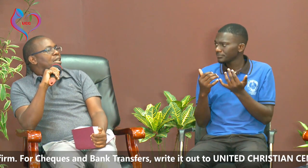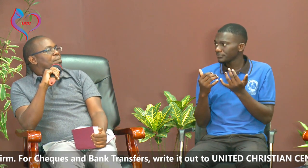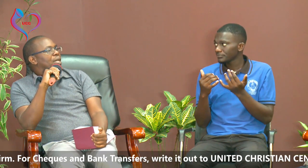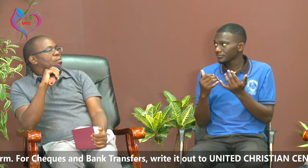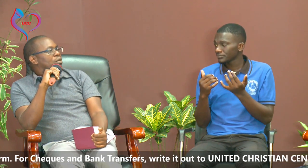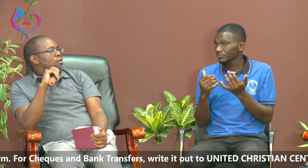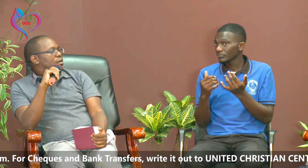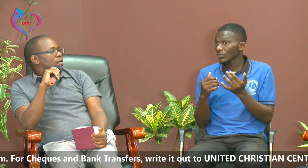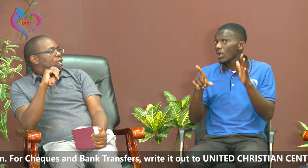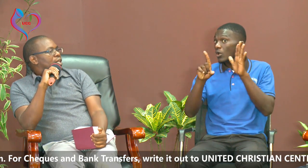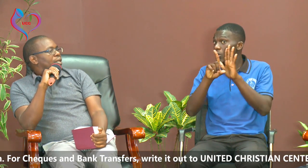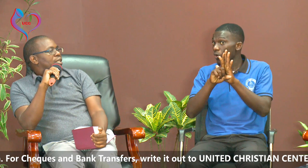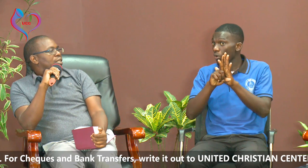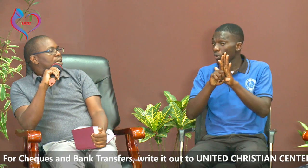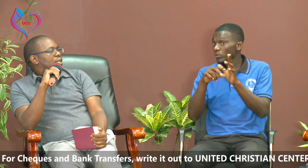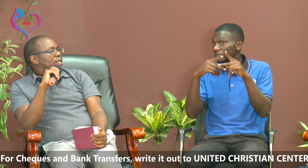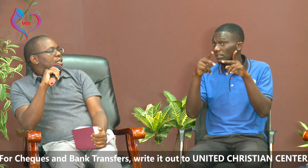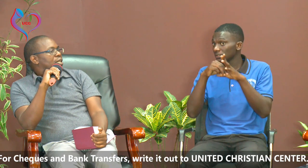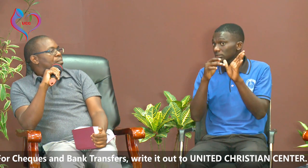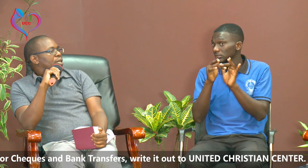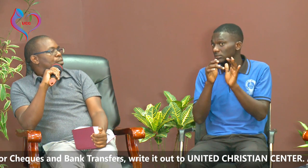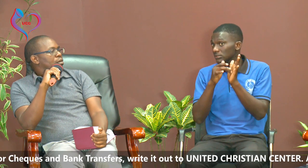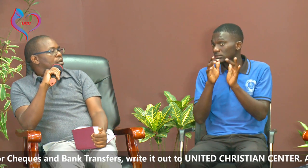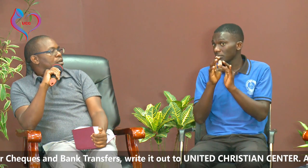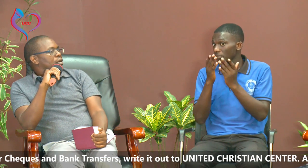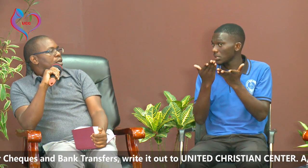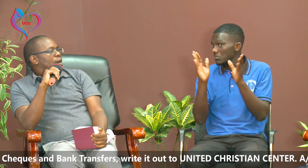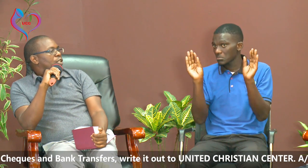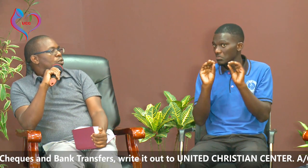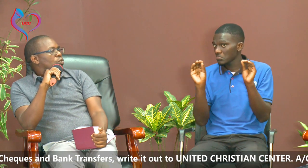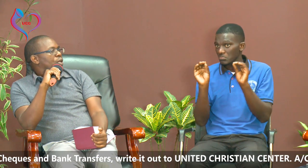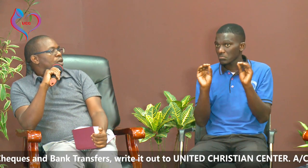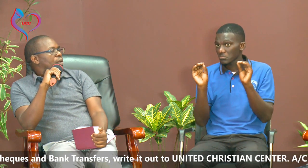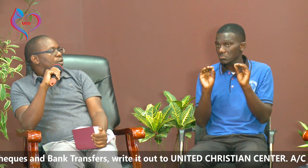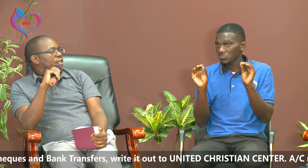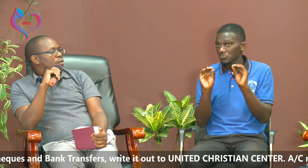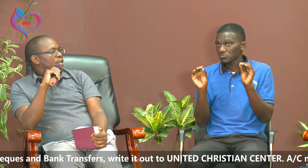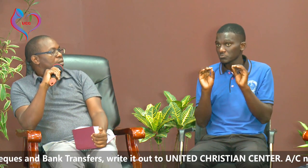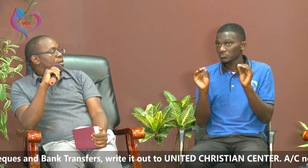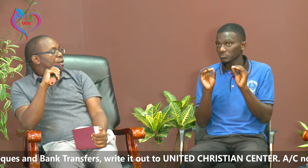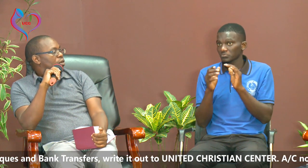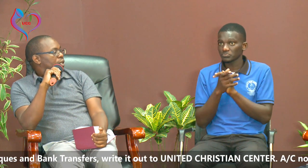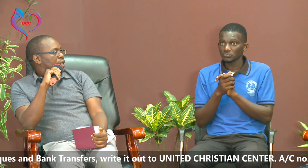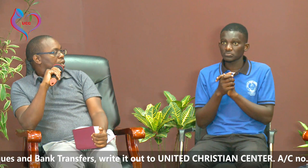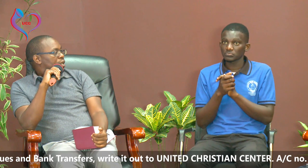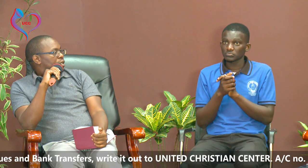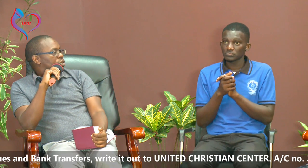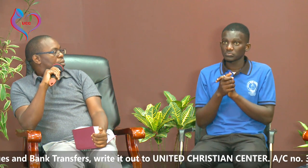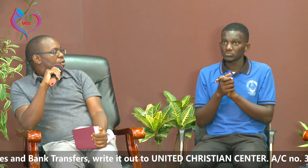na bible era amateeka singa gatandika na bible abaso kokubera nga bible tena wandiki wababera obatya jukira